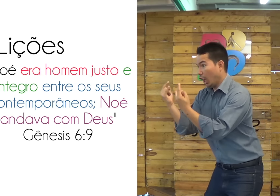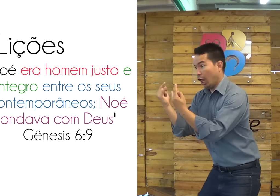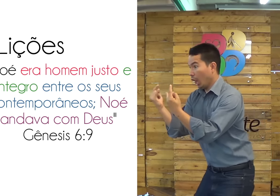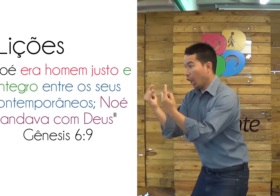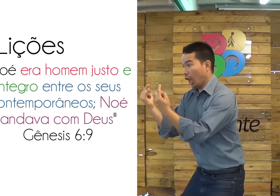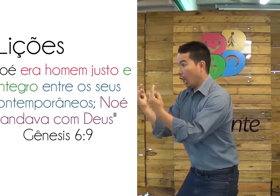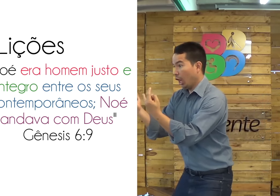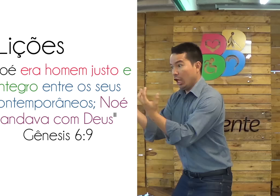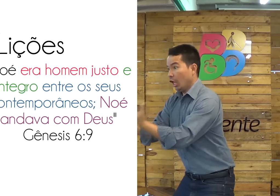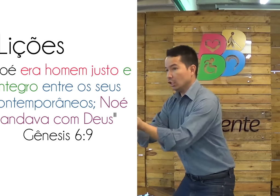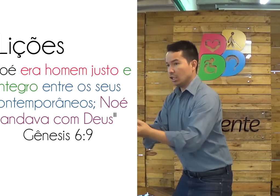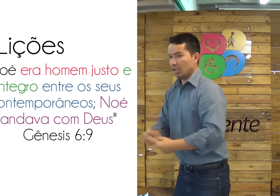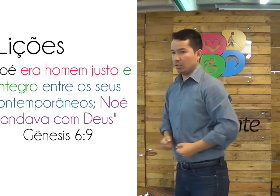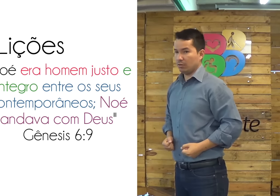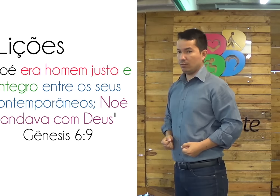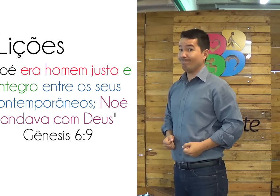visão suas ambições